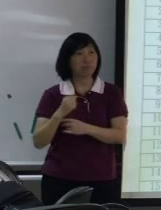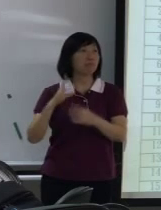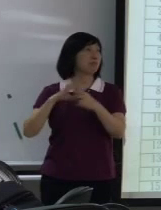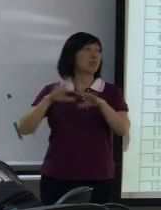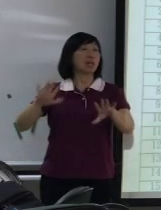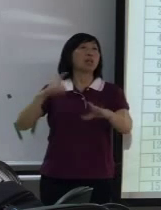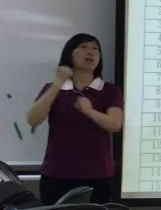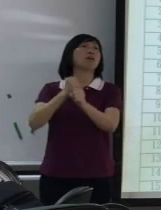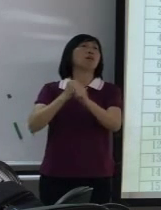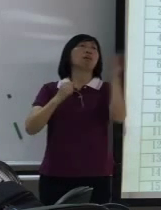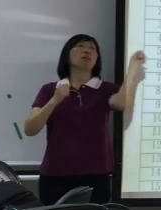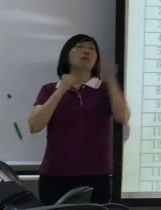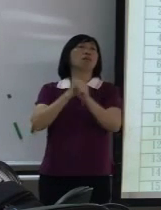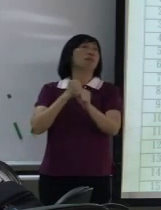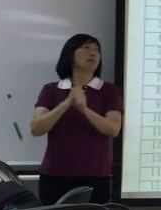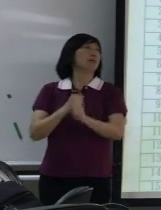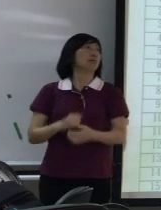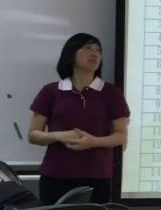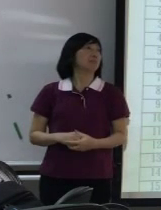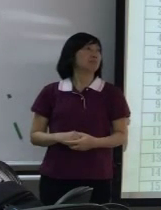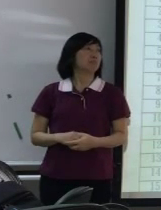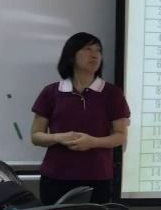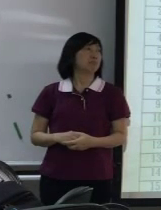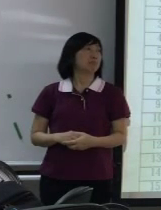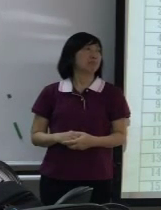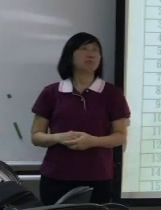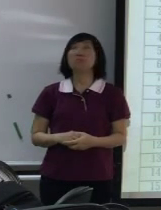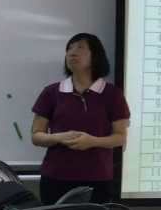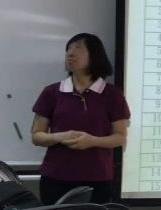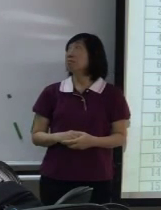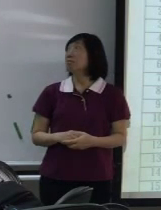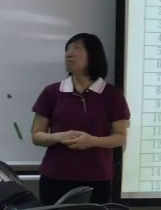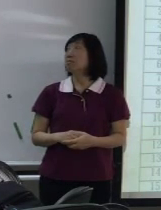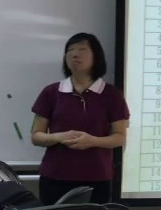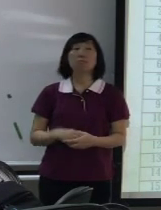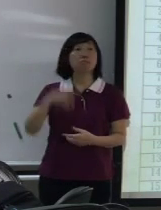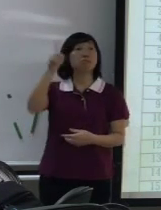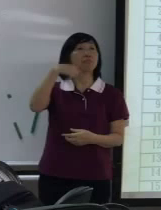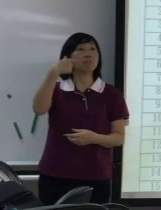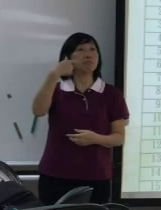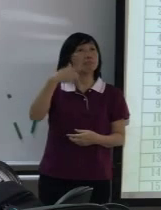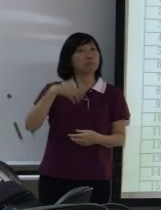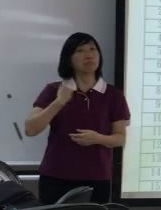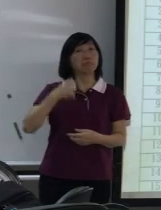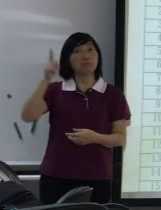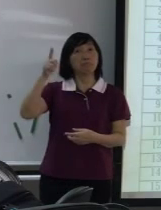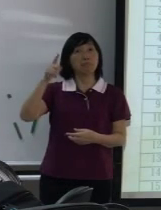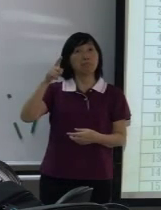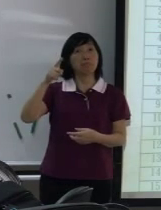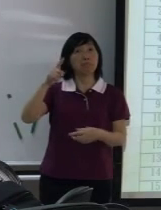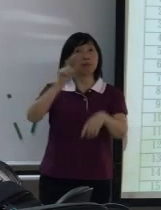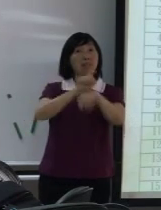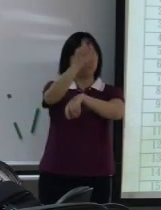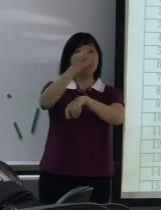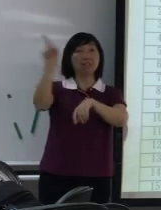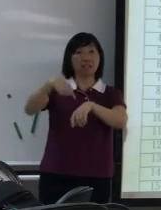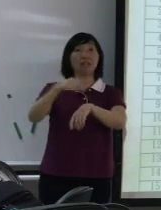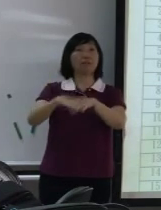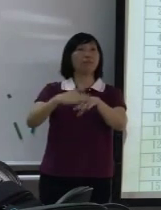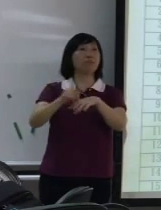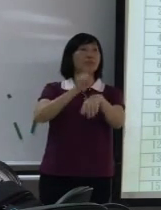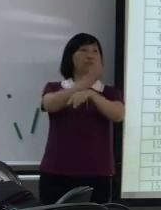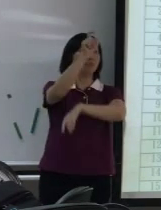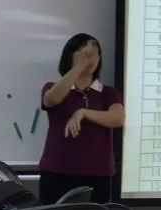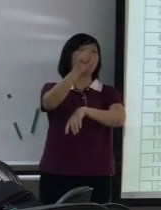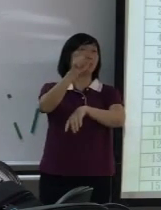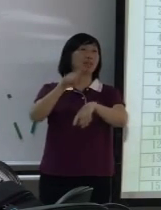他上班，他可能还没有来，不能来。啊，哦，十点会